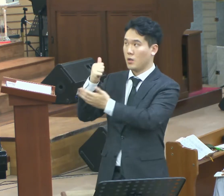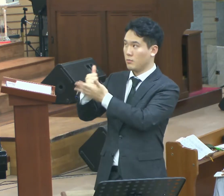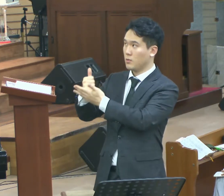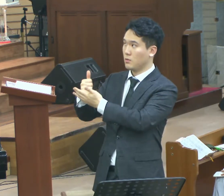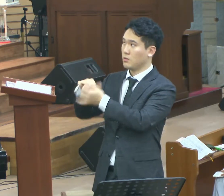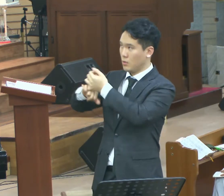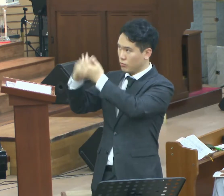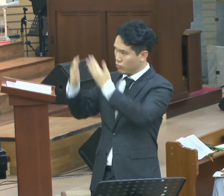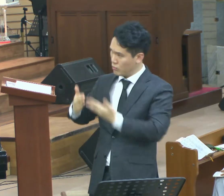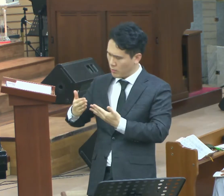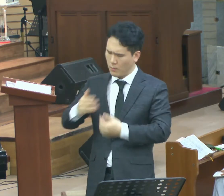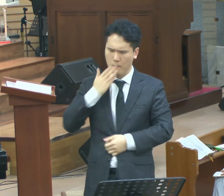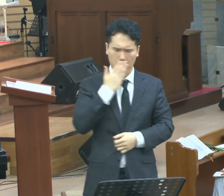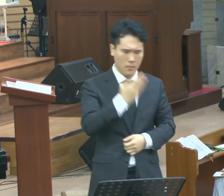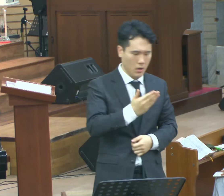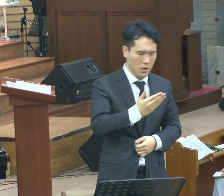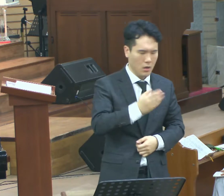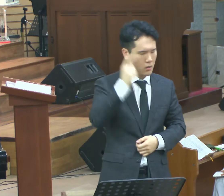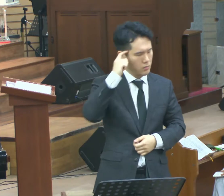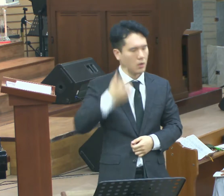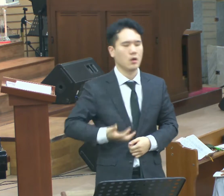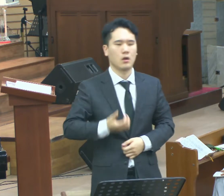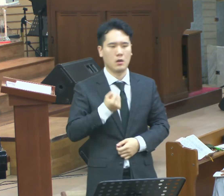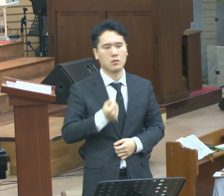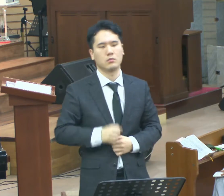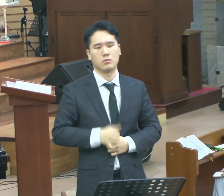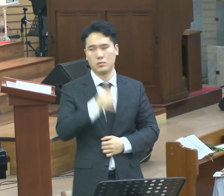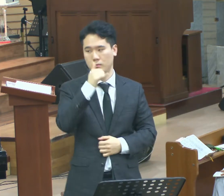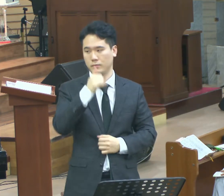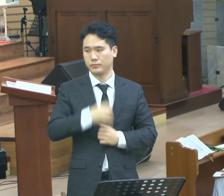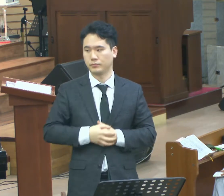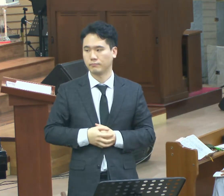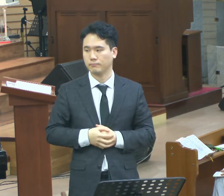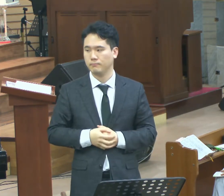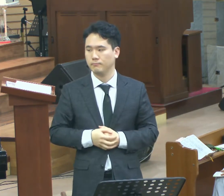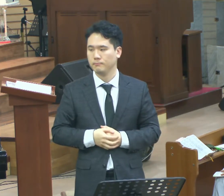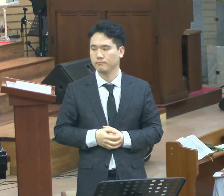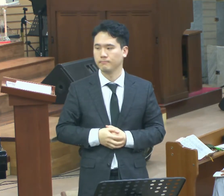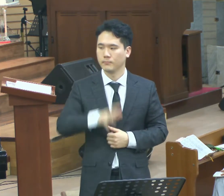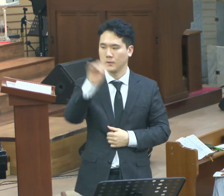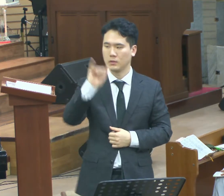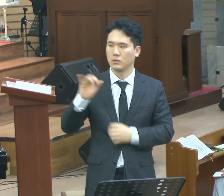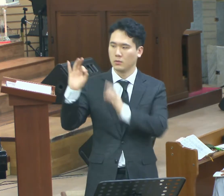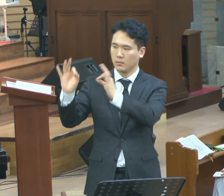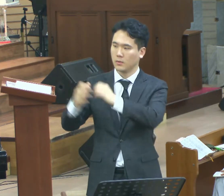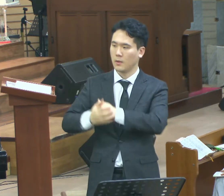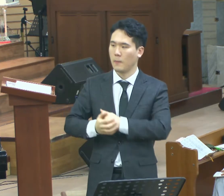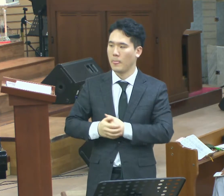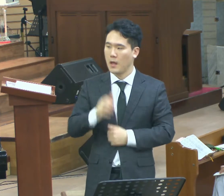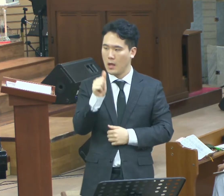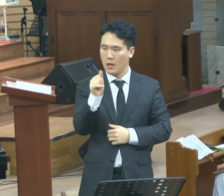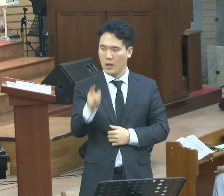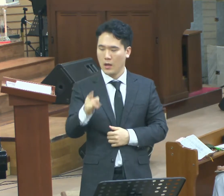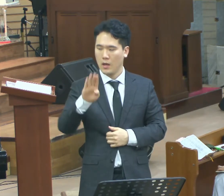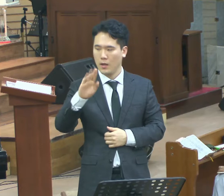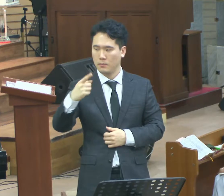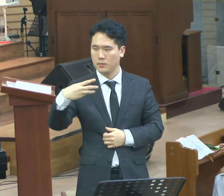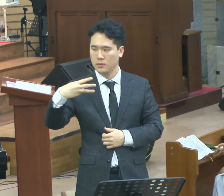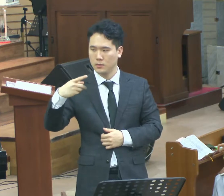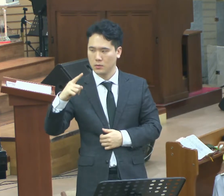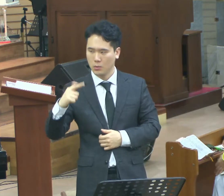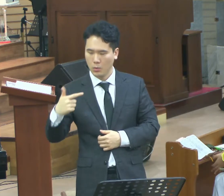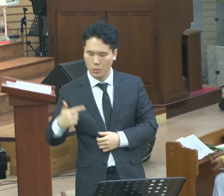세대를 움직이는 동기부여의 지혜. 이것도 믿음이에요. 자, 지도를 보시면요. 헤브론